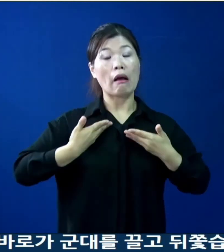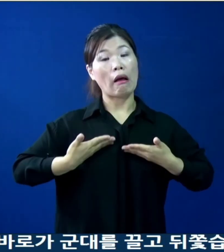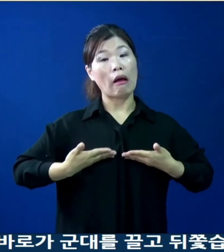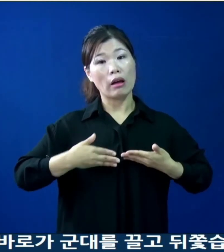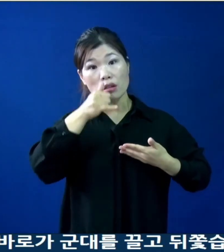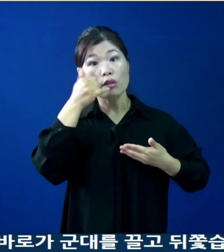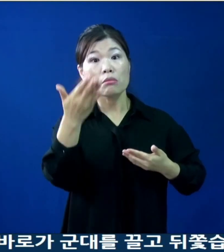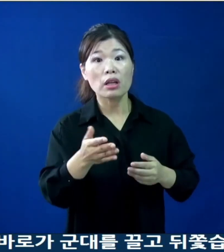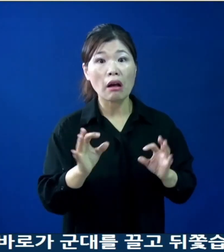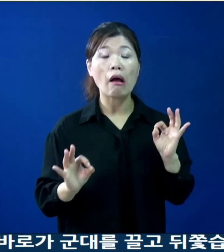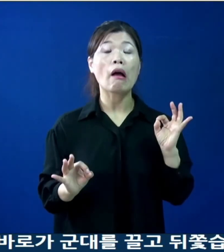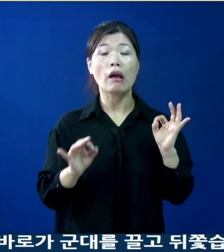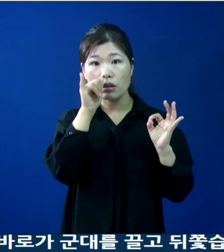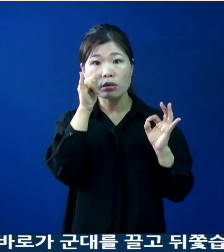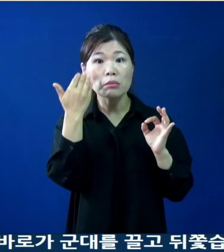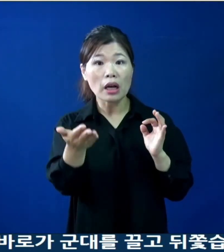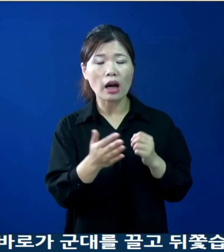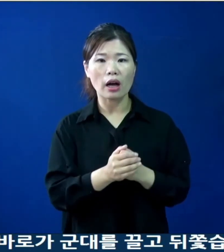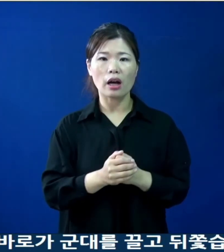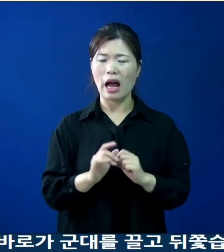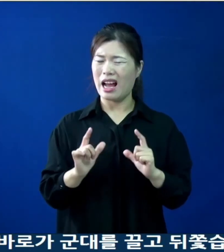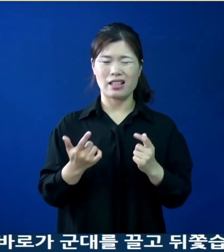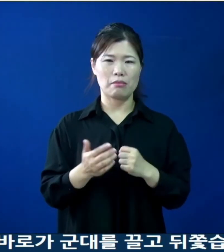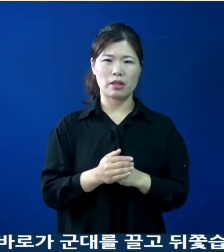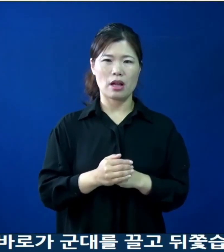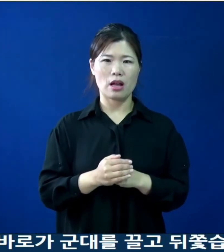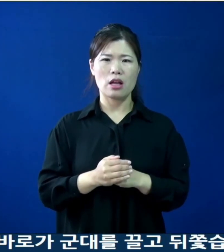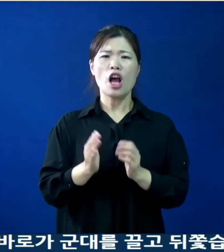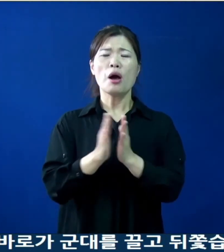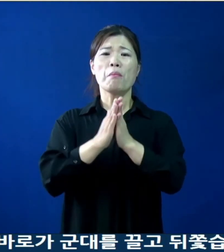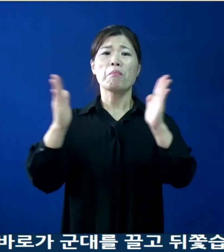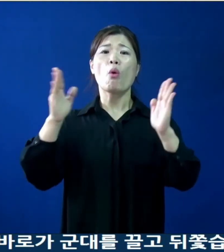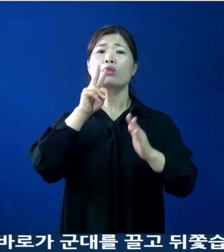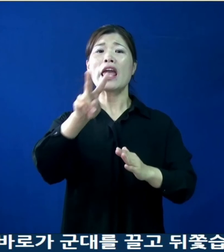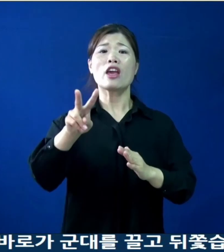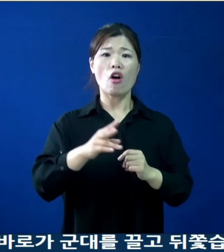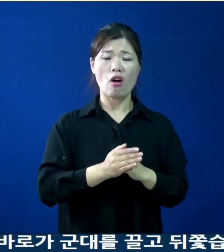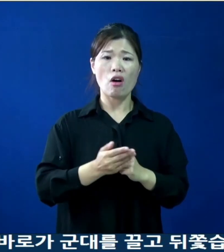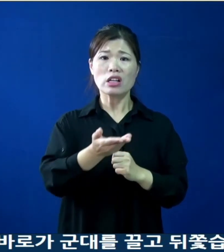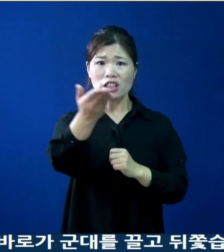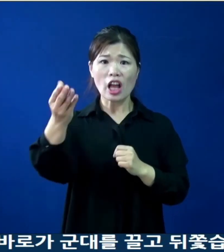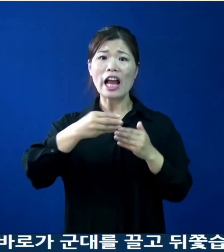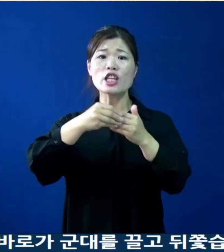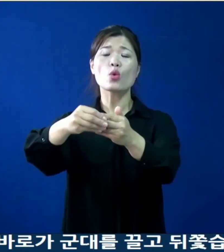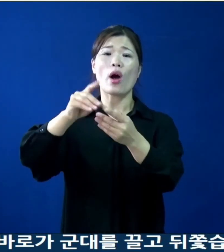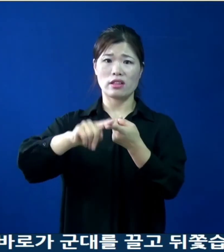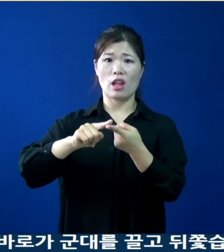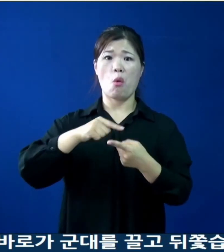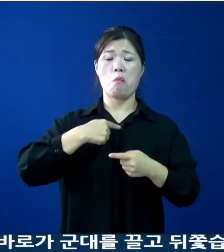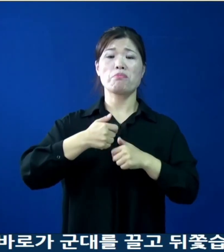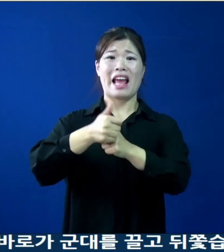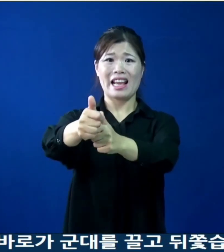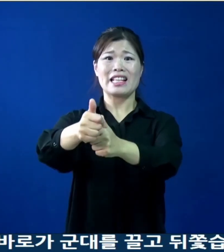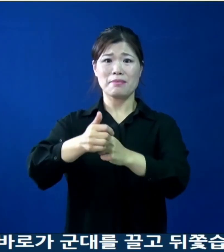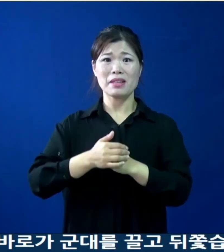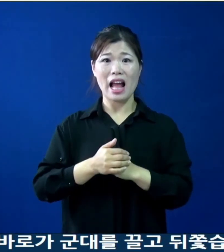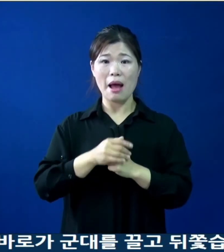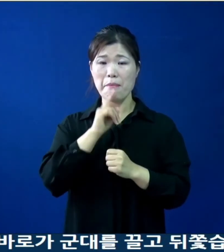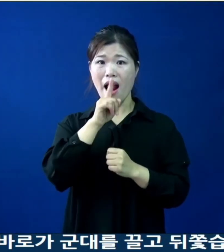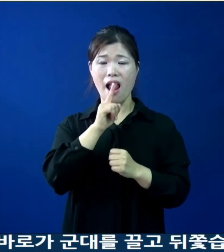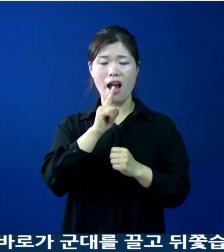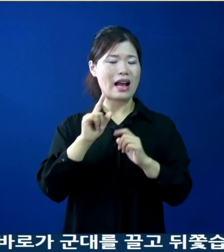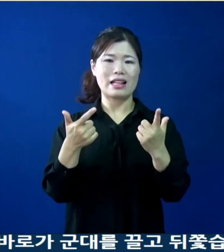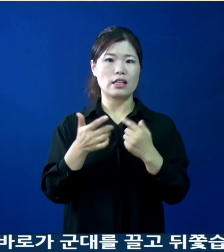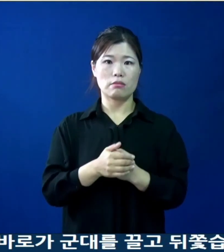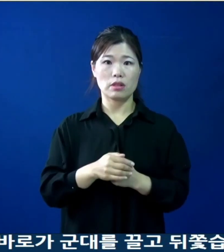있었어요. 이날까지 인도해 준 모세여, 그대가 인도하는 대로 우리는 따르겠습니다. 이러질 않았단 말이에요.